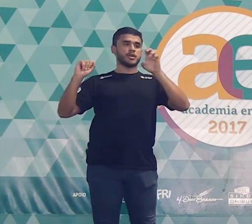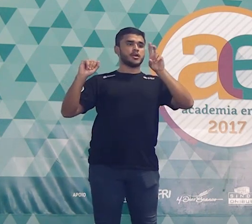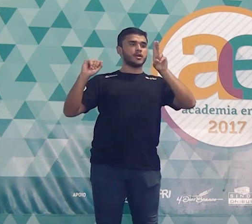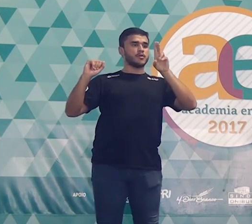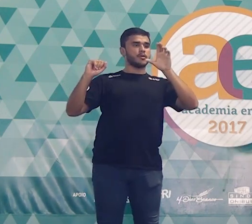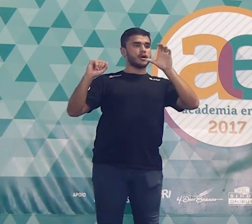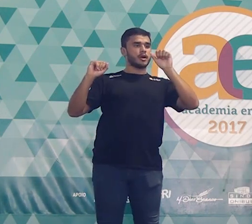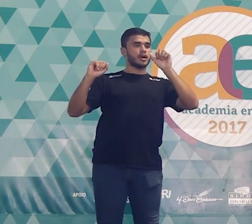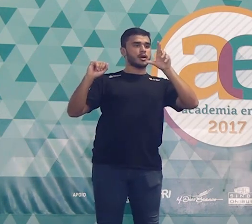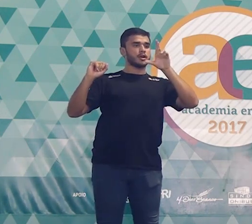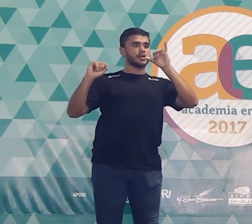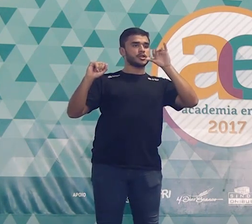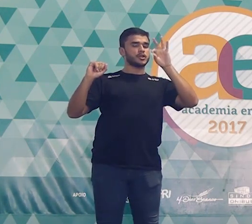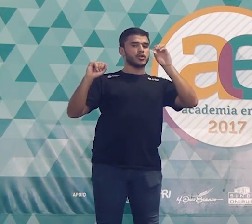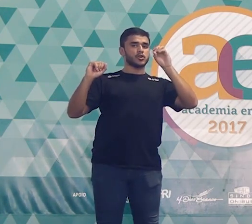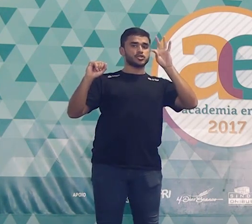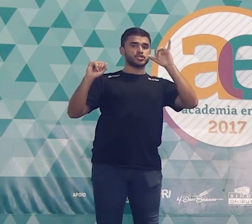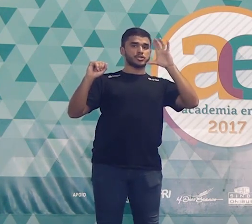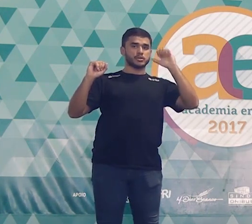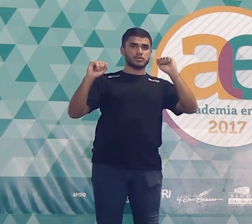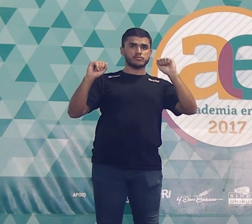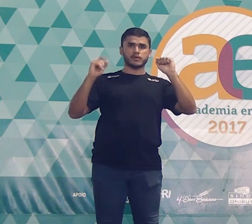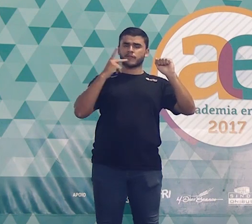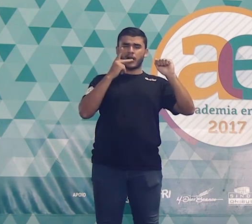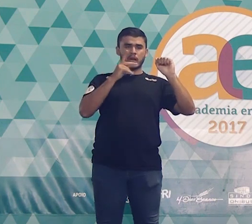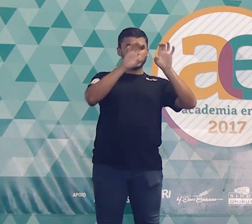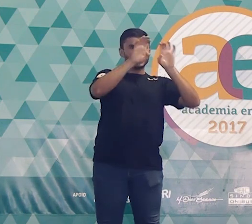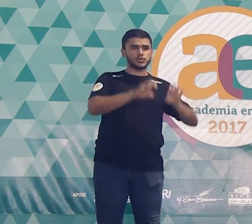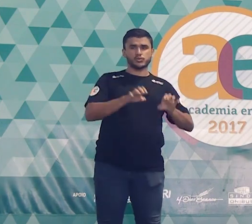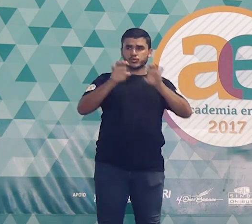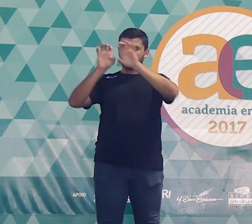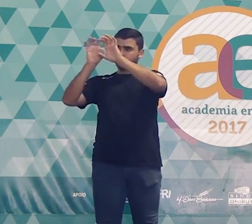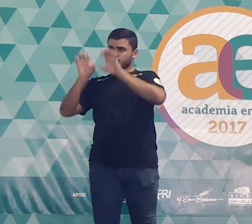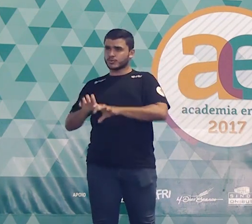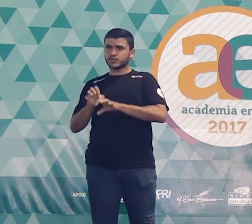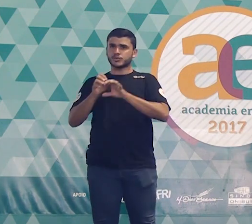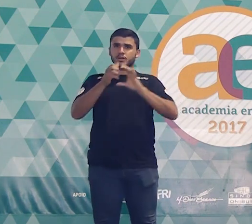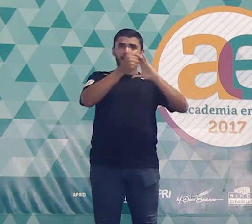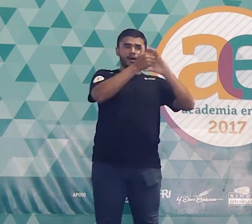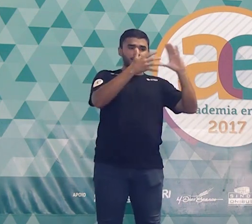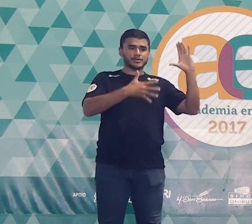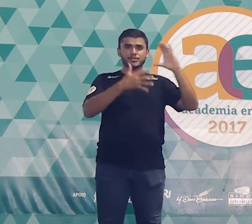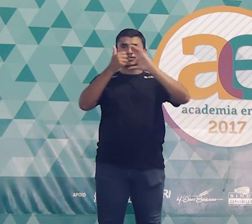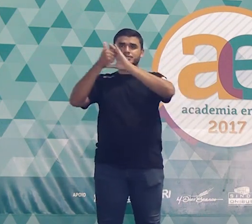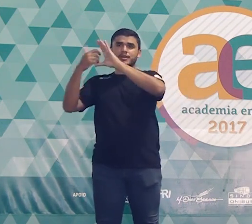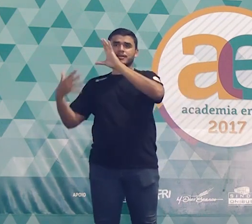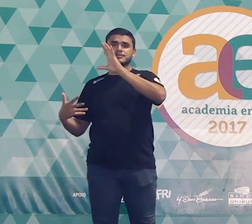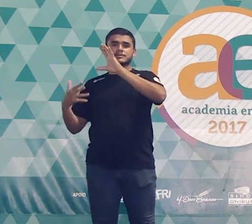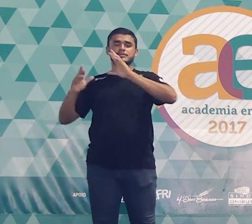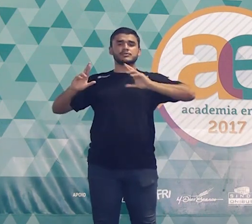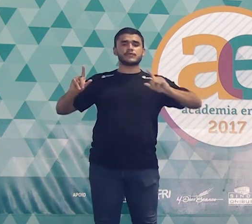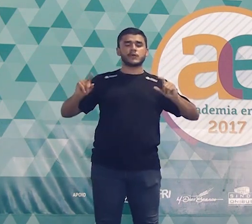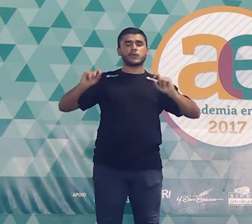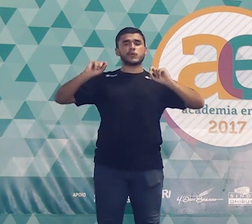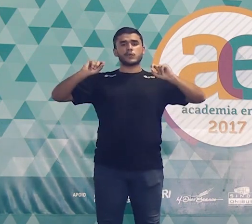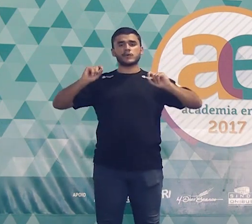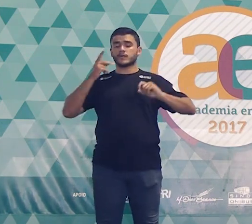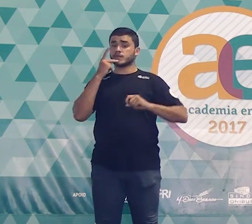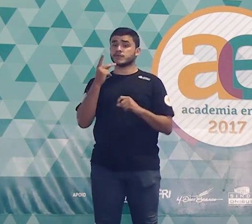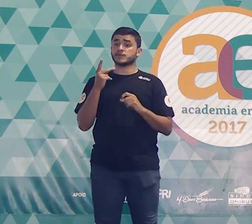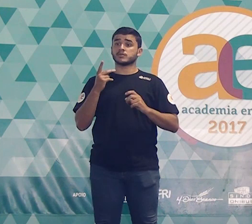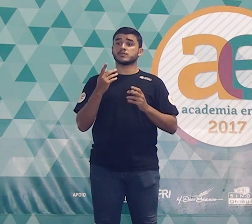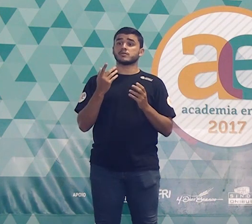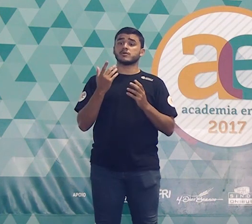vez de falar tudo aquilo, todas as estruturas, eu quero numa frase só saber o que diferencia uma célula procariótica de uma